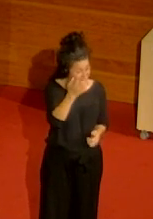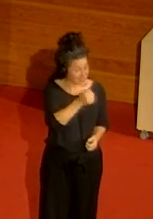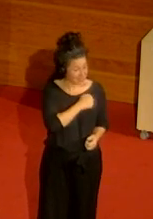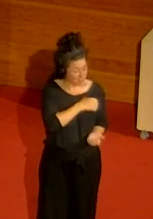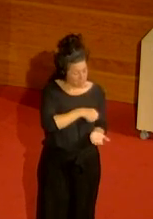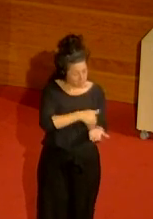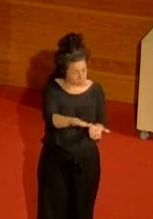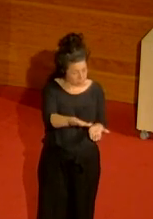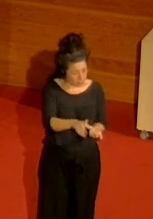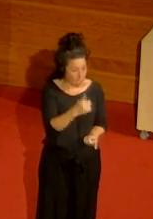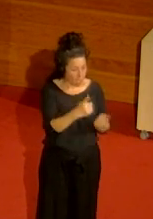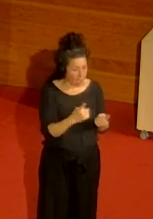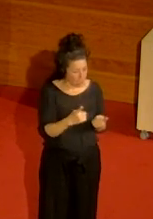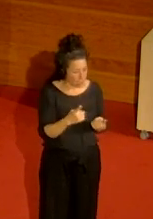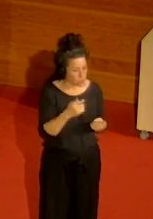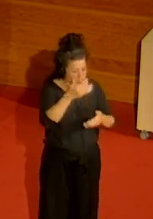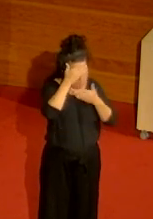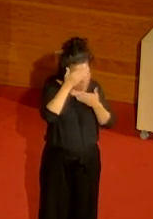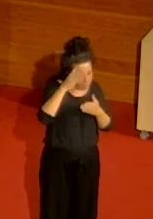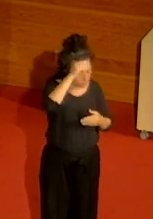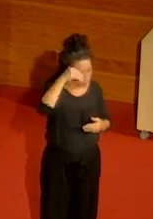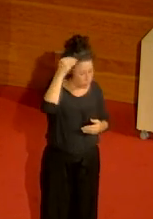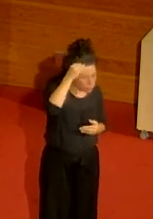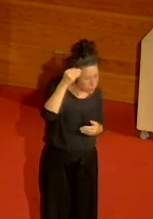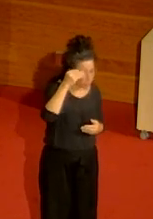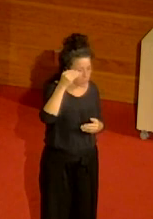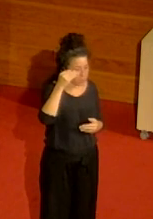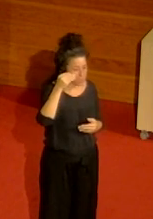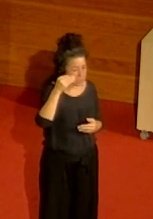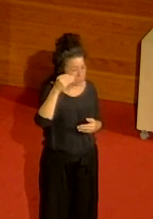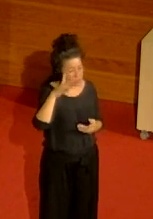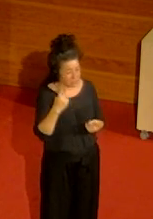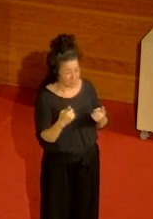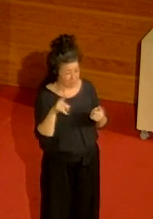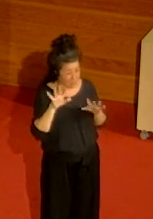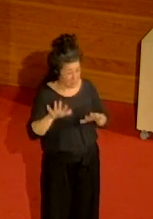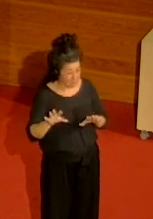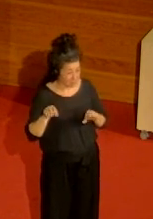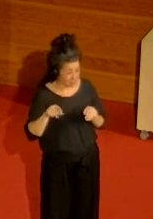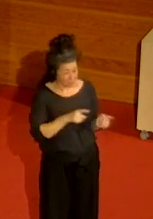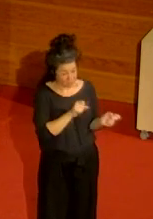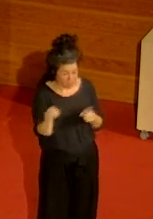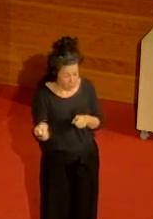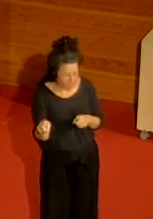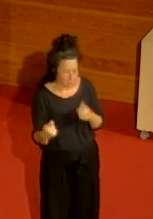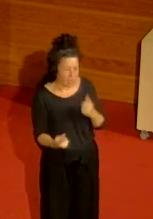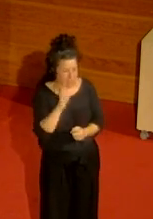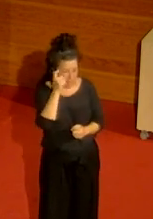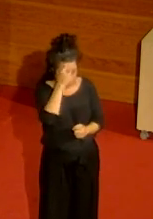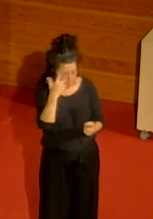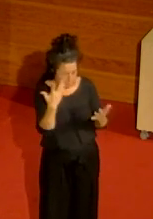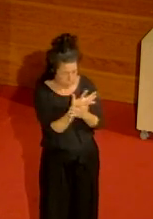o en túnez acabaron en Países Árabes o del magreb Pues también se confunde a veces a fardy con mi región que técnicamente no es exactamente lo